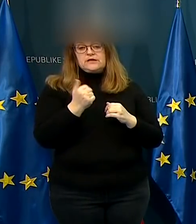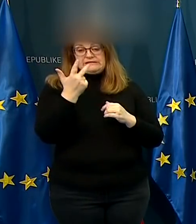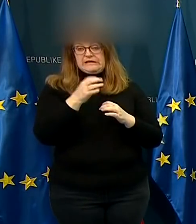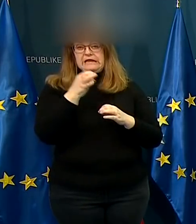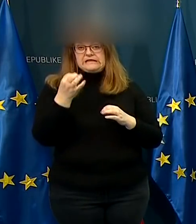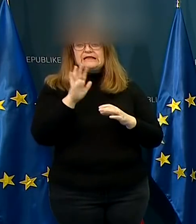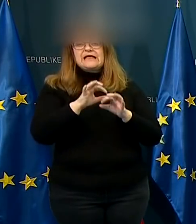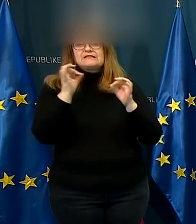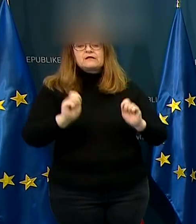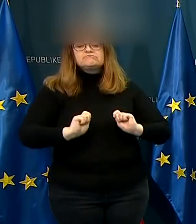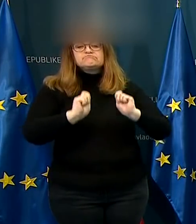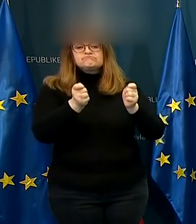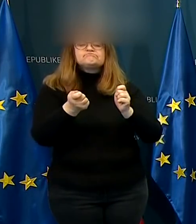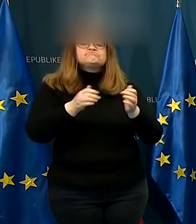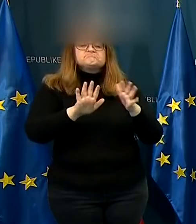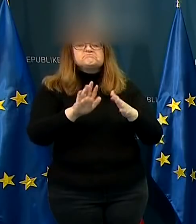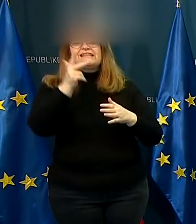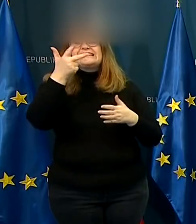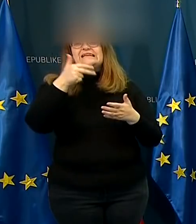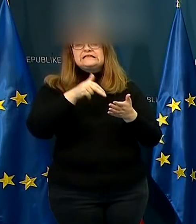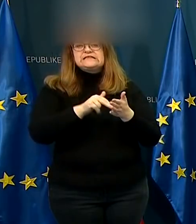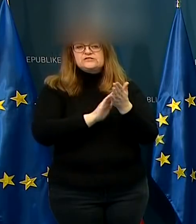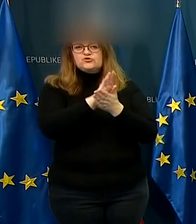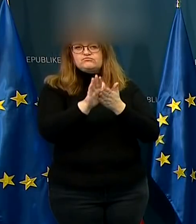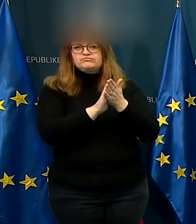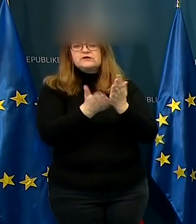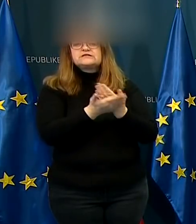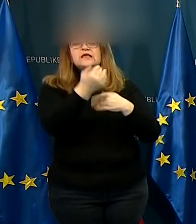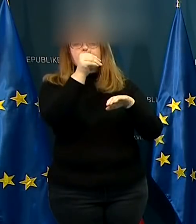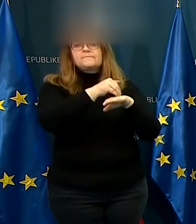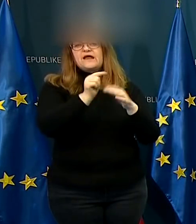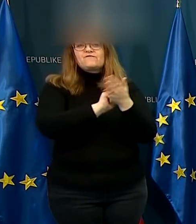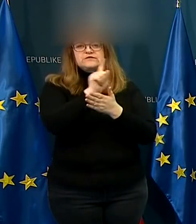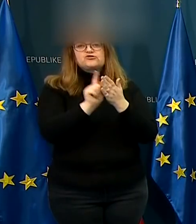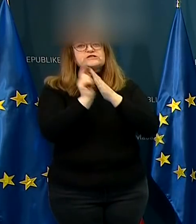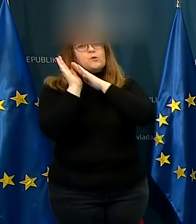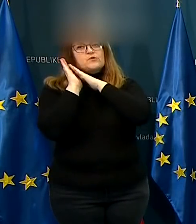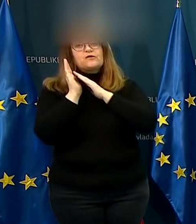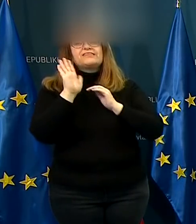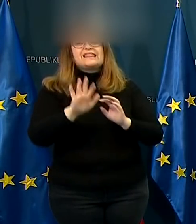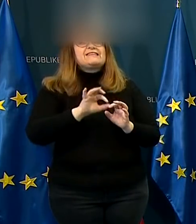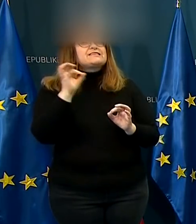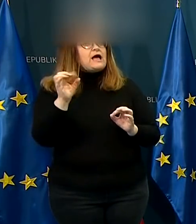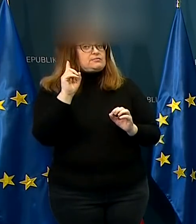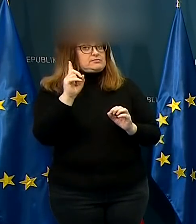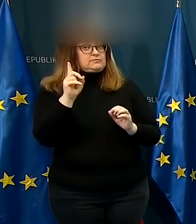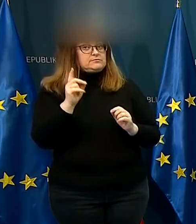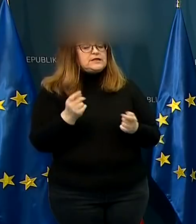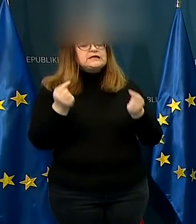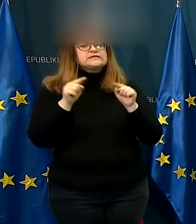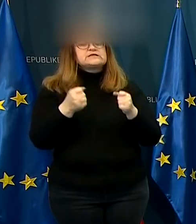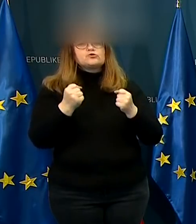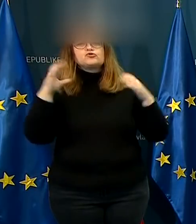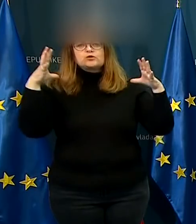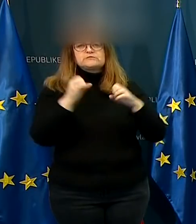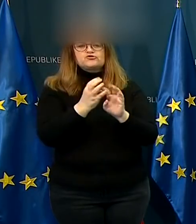dneh na dan oddanih približno 3000 vlog za prijavo začasnega prebivališča. Na dan. S tem smo močno